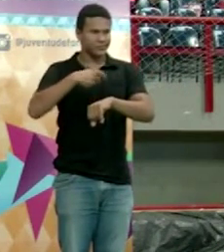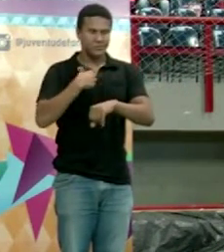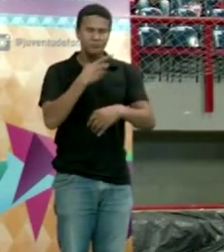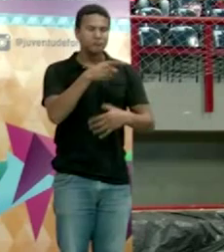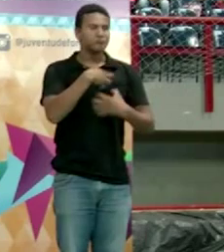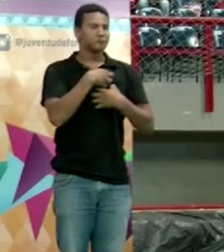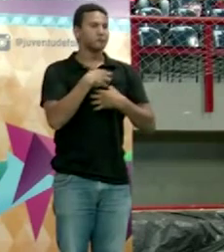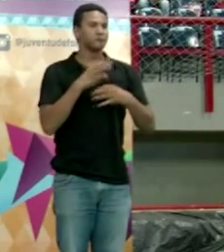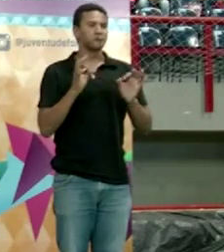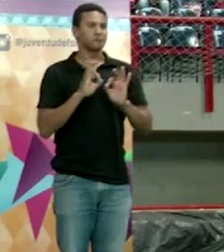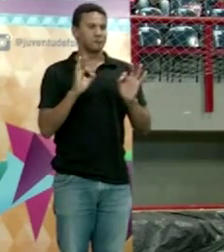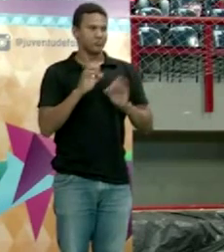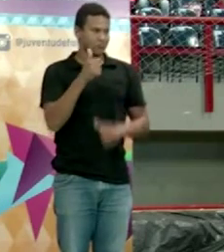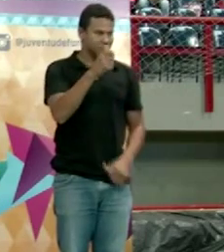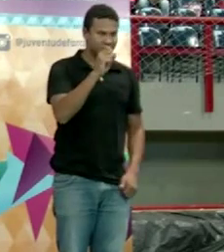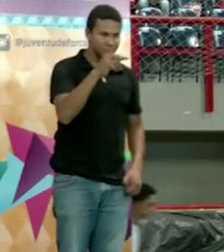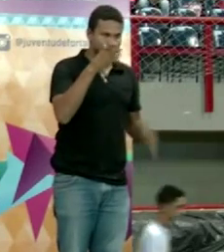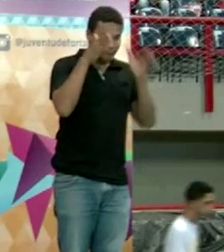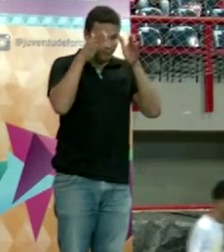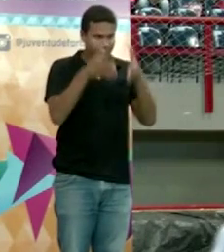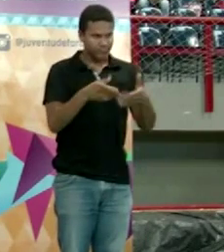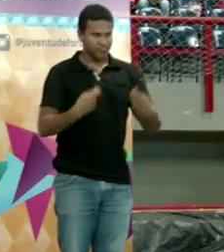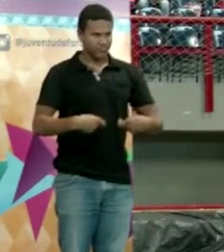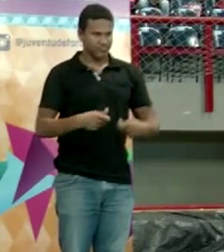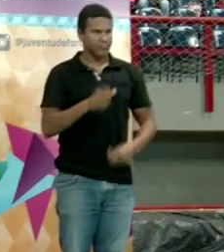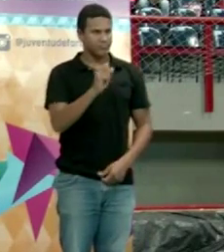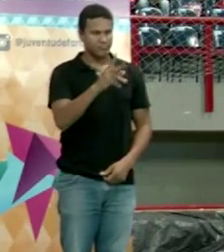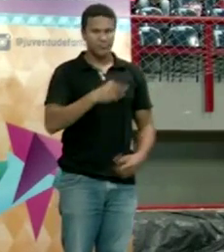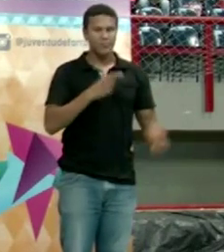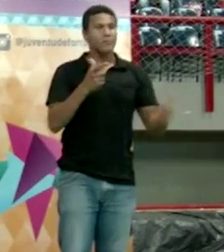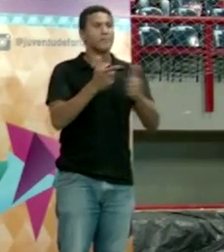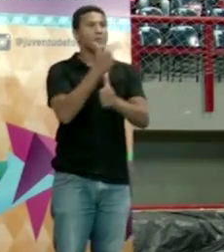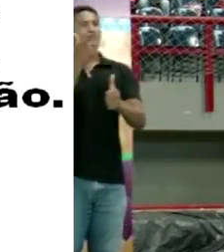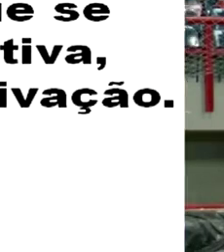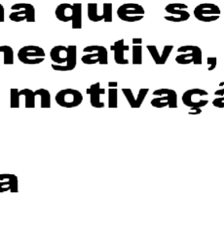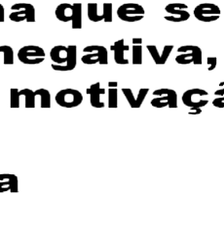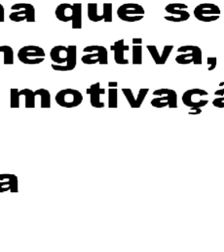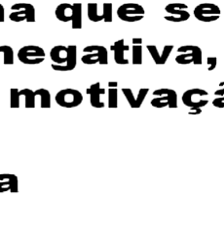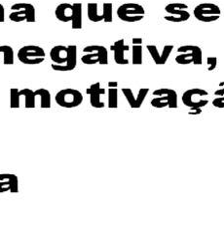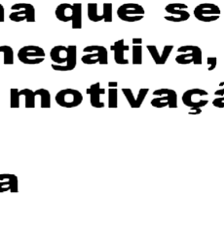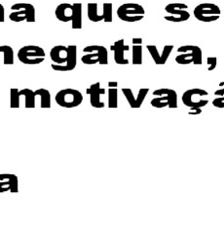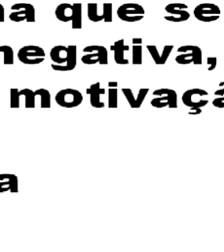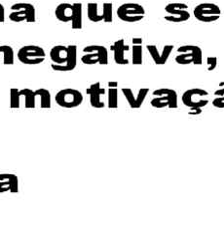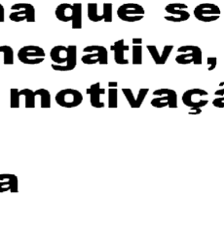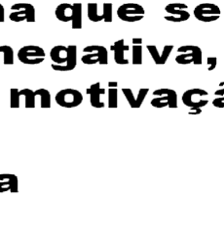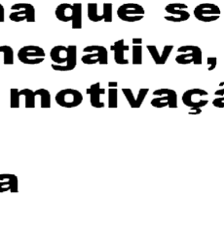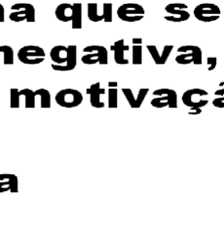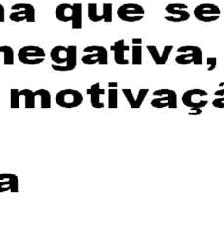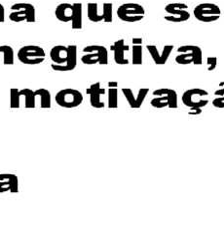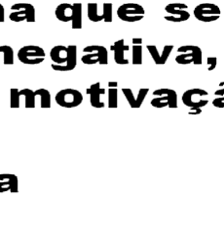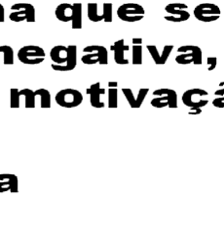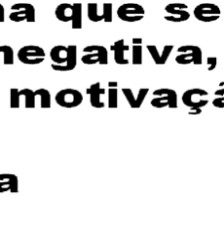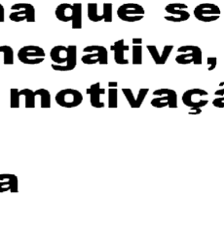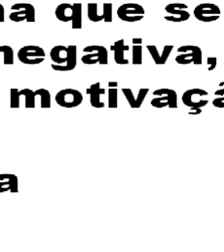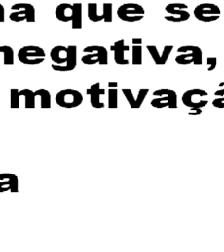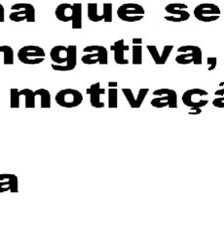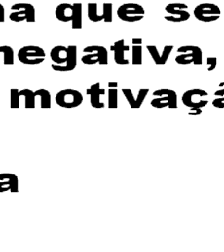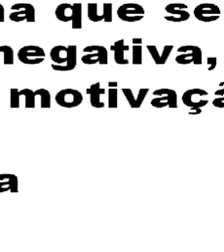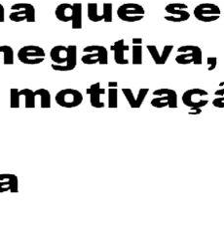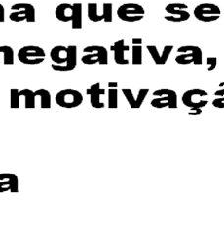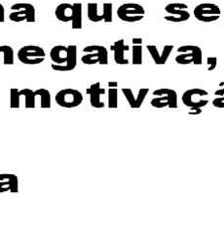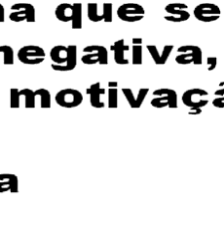bom? Vamos lá. A primeira questão importante, importantíssima, é